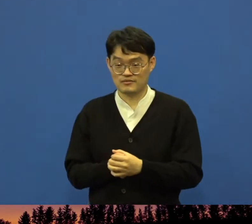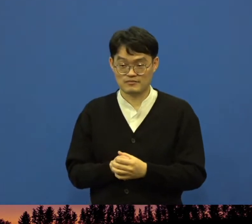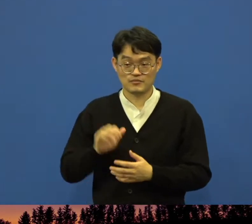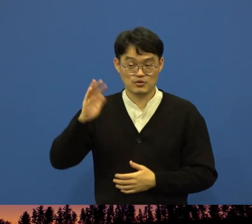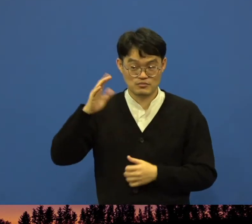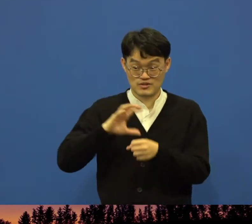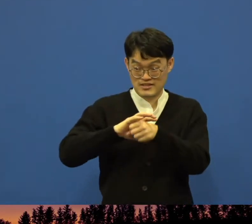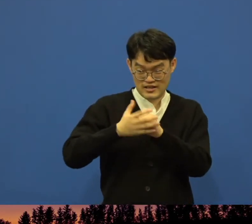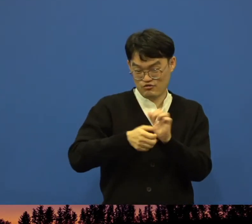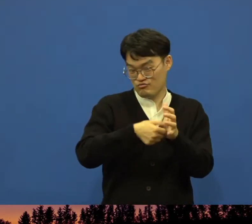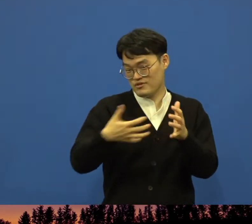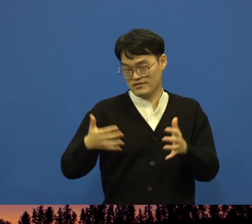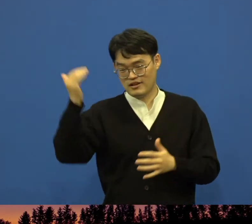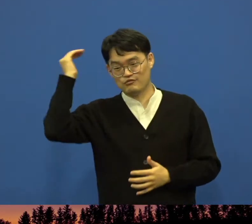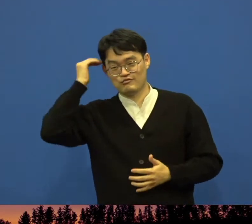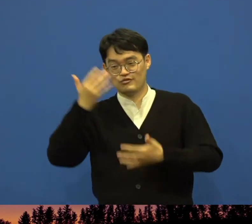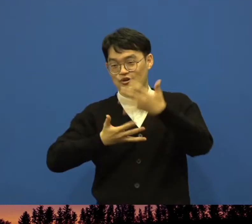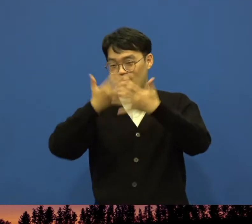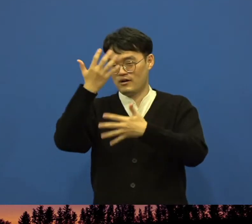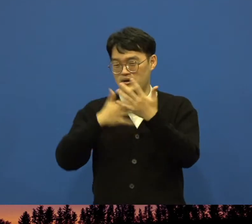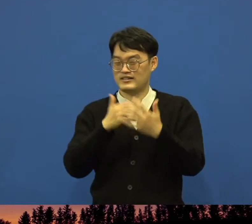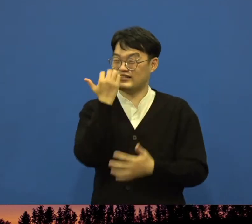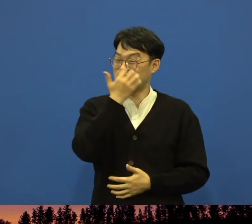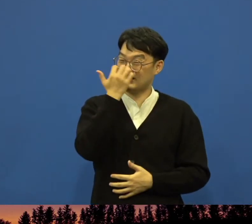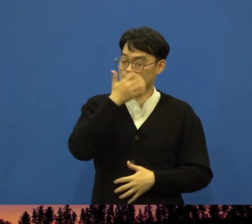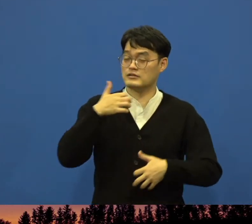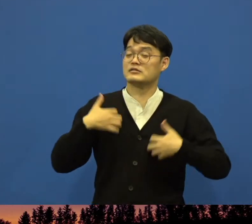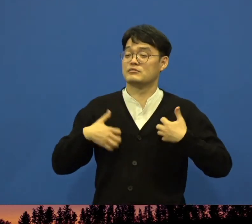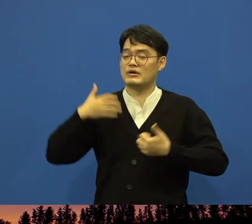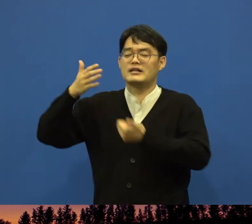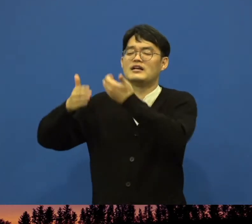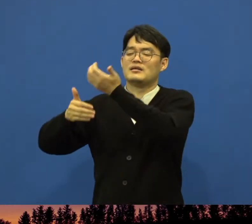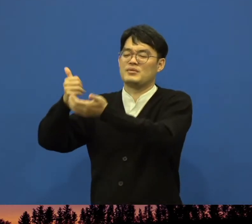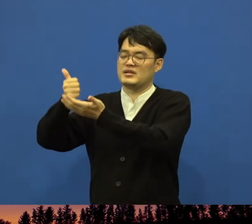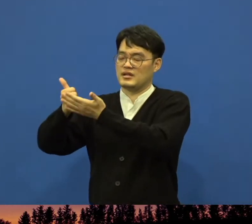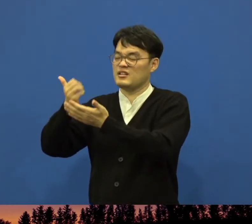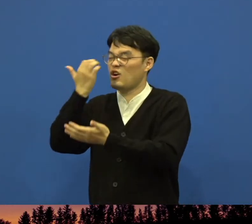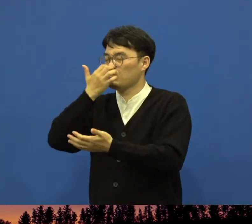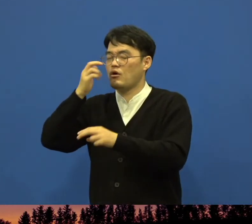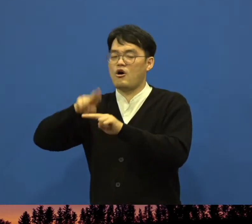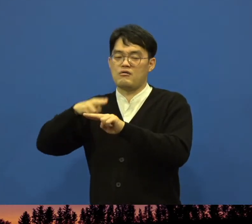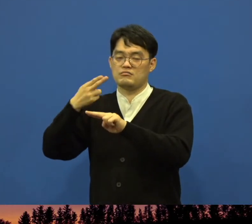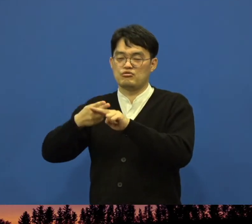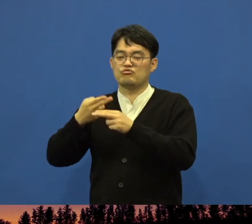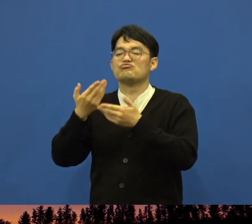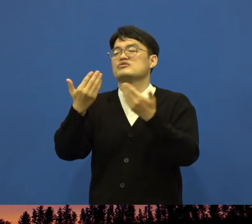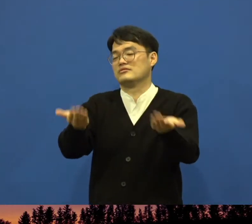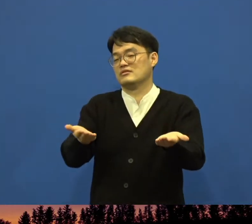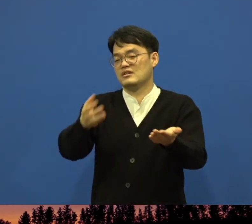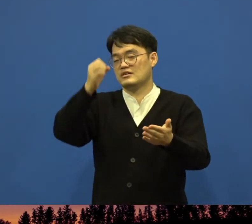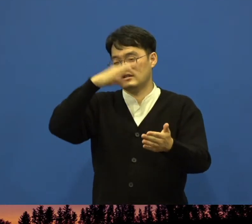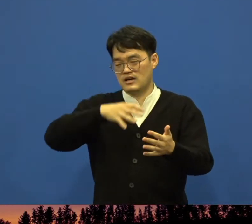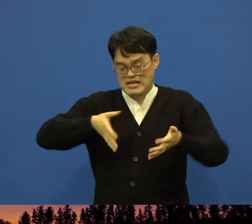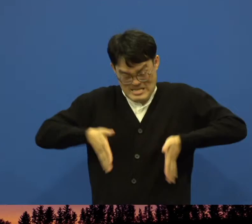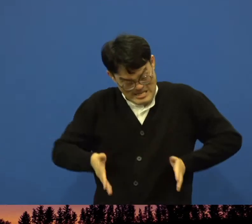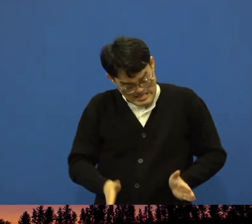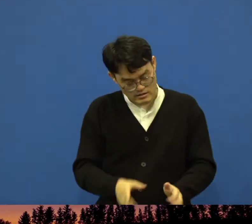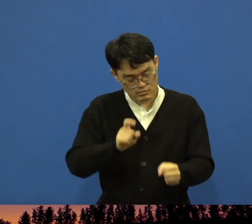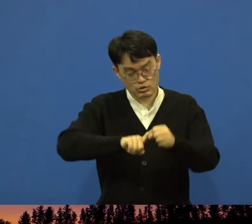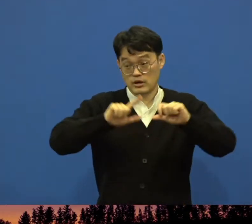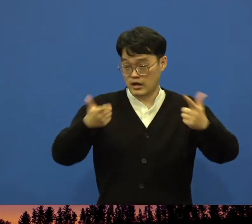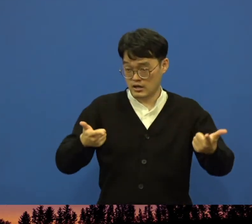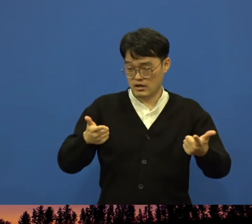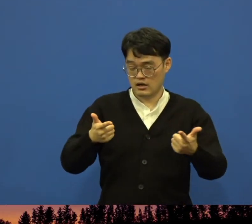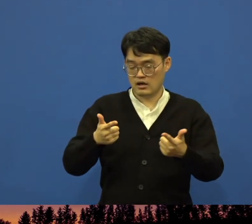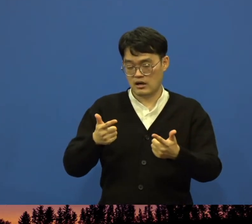그죠? 성적인 쾌락도 허락하신 거예요. 성은 하나님의 선물이에요. 단순히 종족 보존만을 위한 것이 아니고